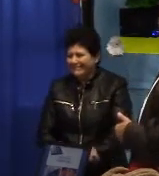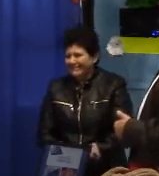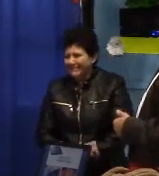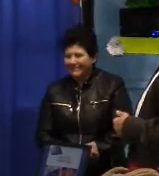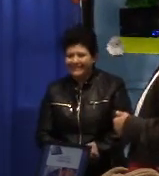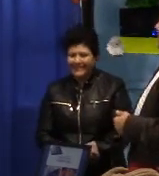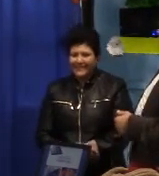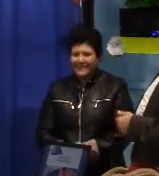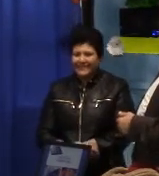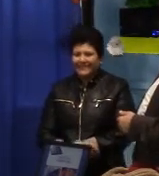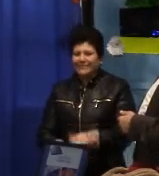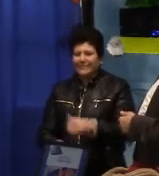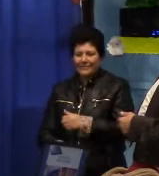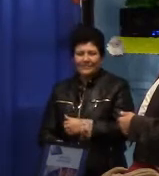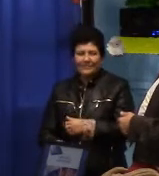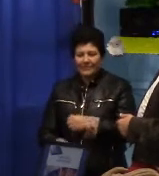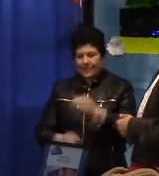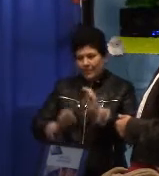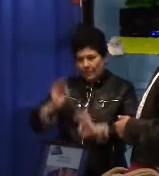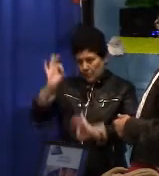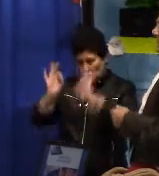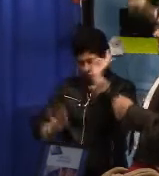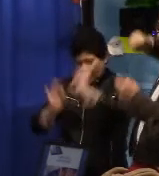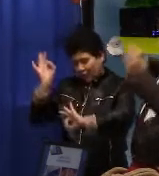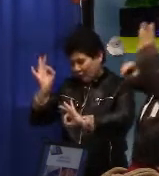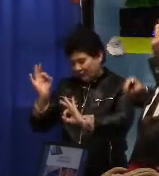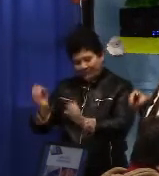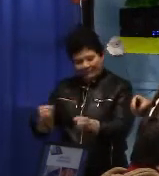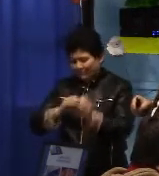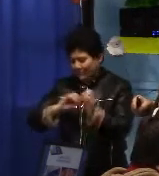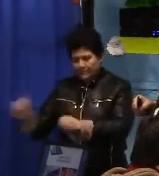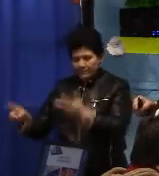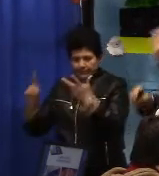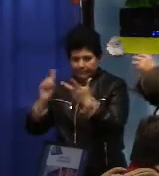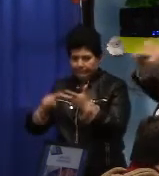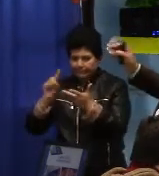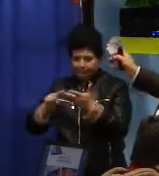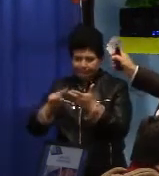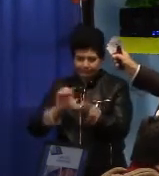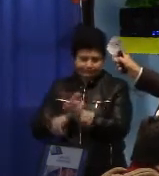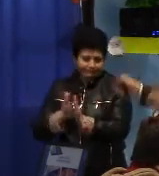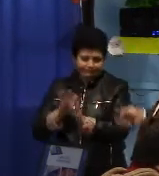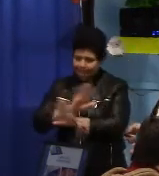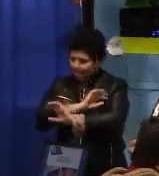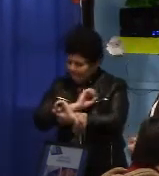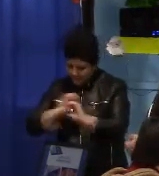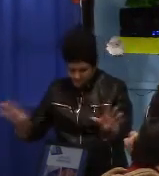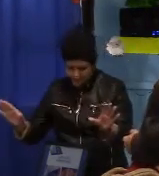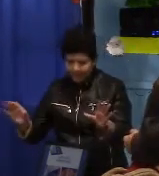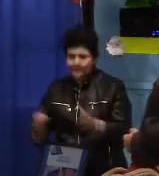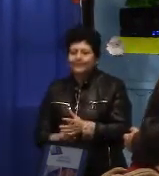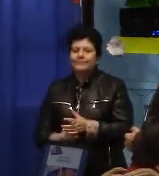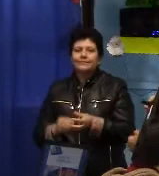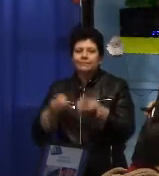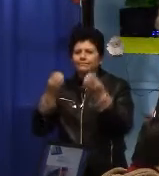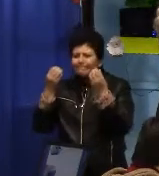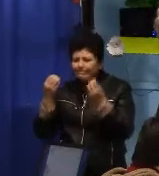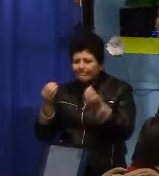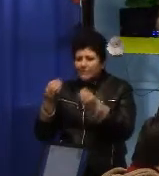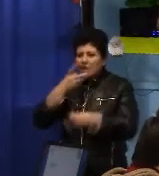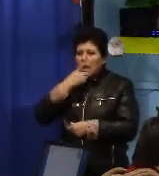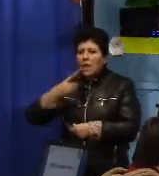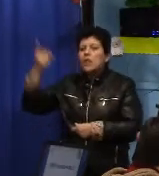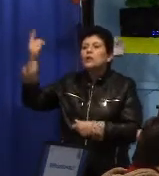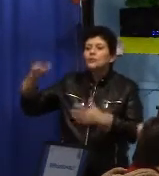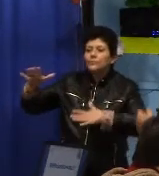Así que, plan arruinado. Tercer plan, arruinado. Entonces Dios